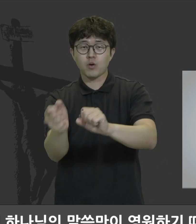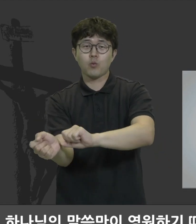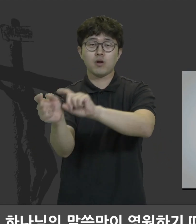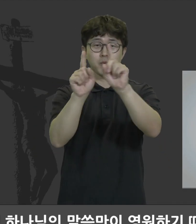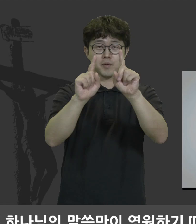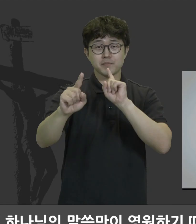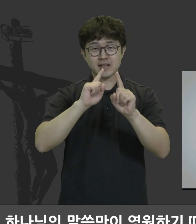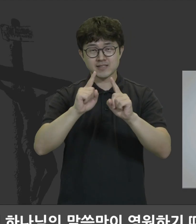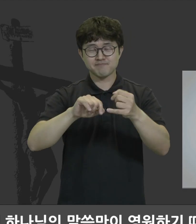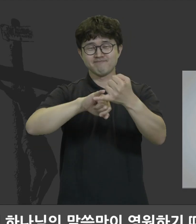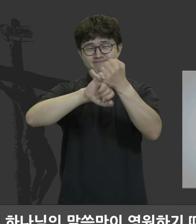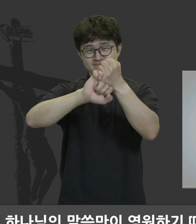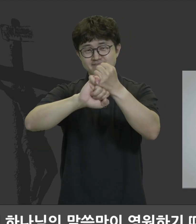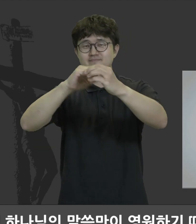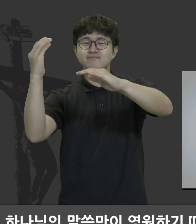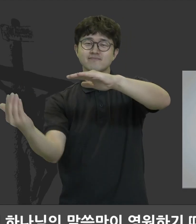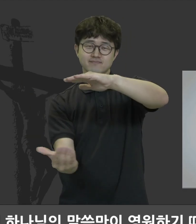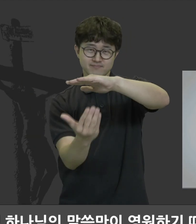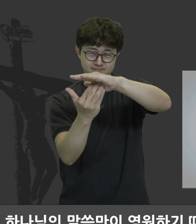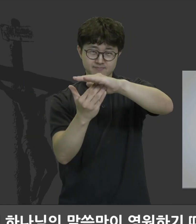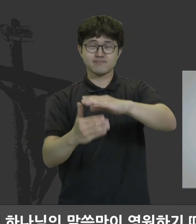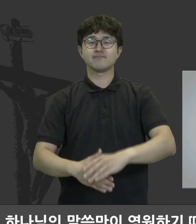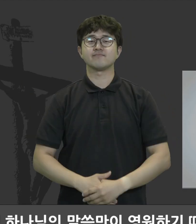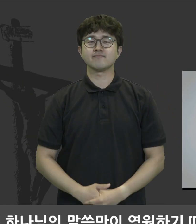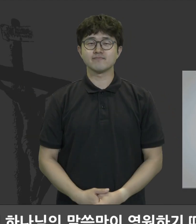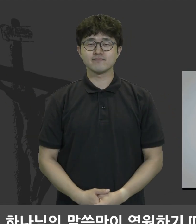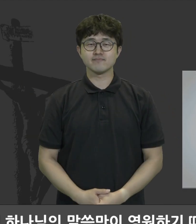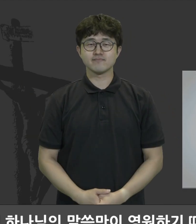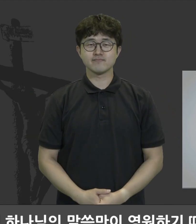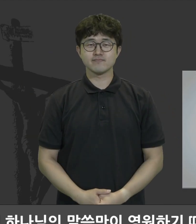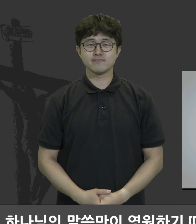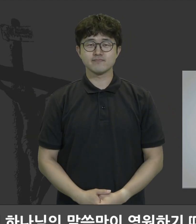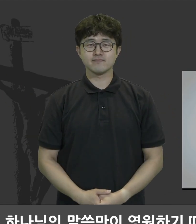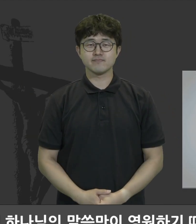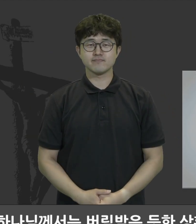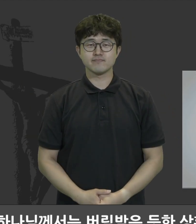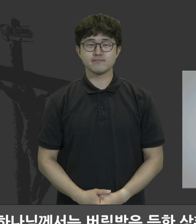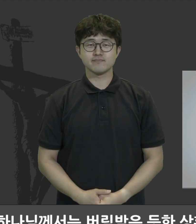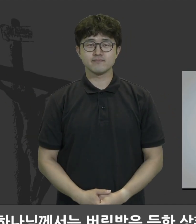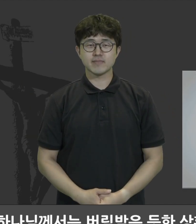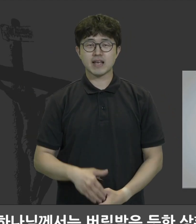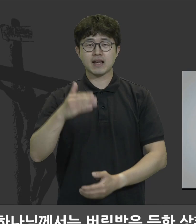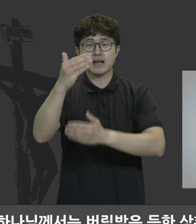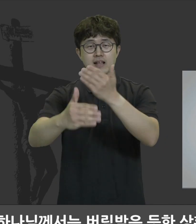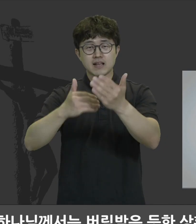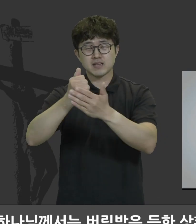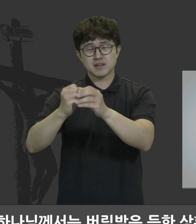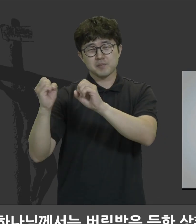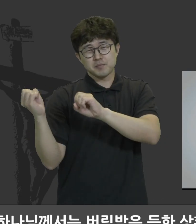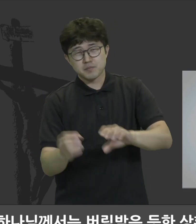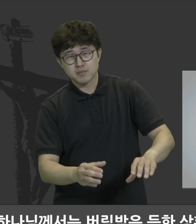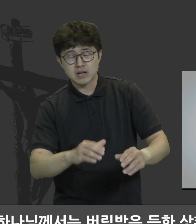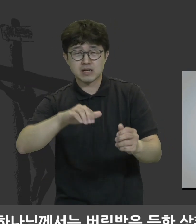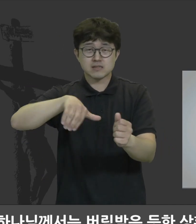회복의 말씀은 반드시 성취될 것입니다. 하나님께서는 버림받은 듯한 상황 속에 있는